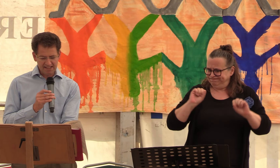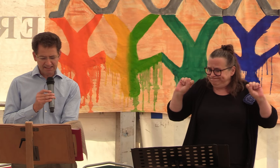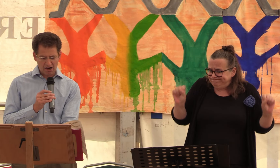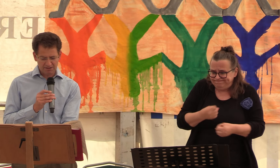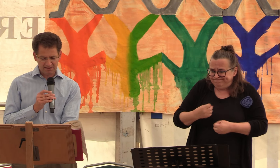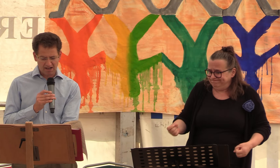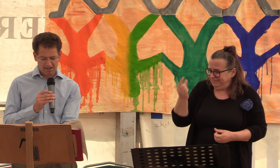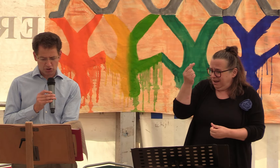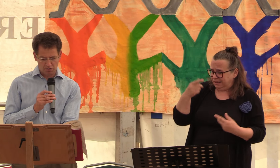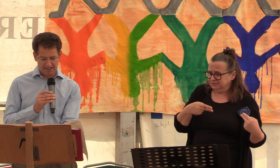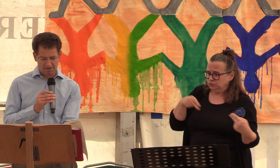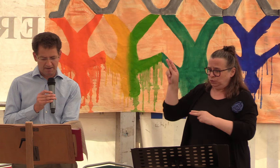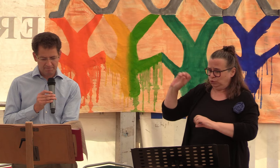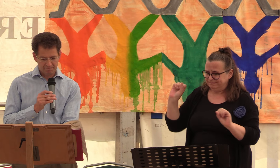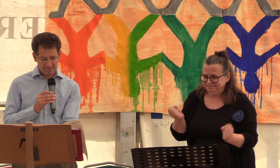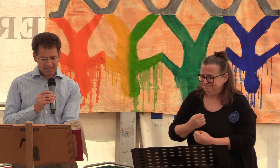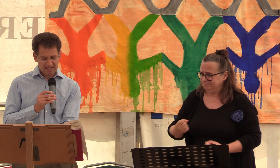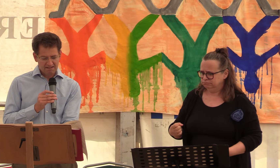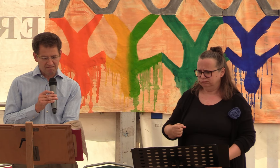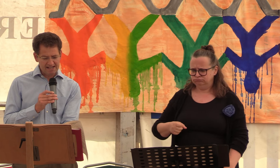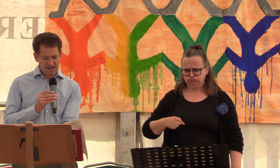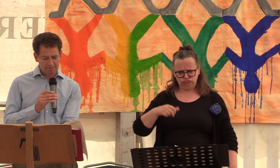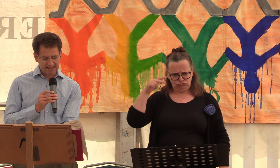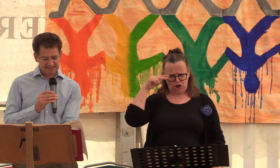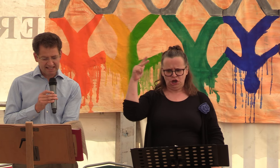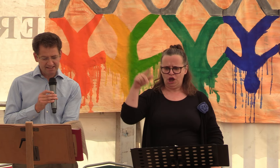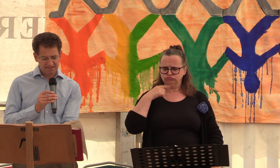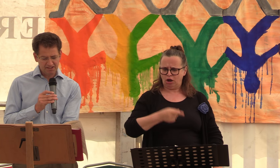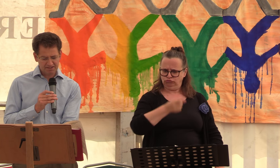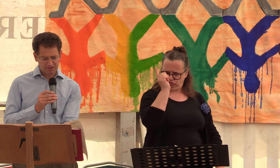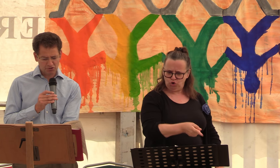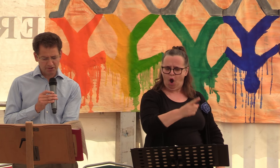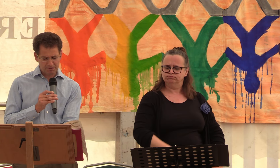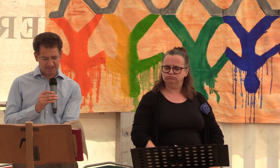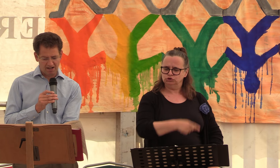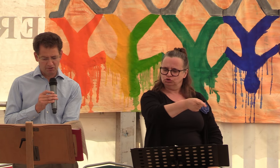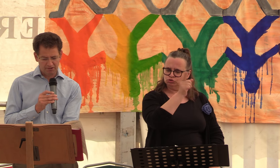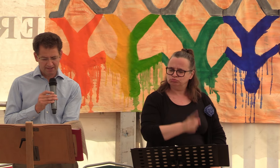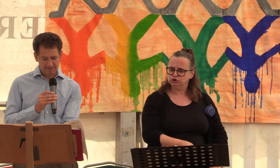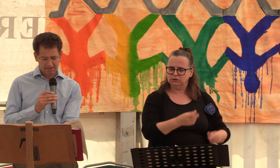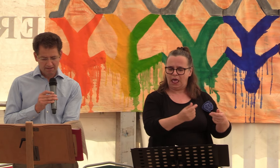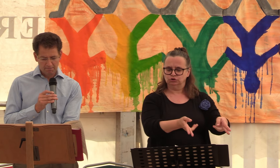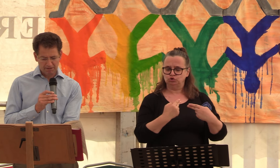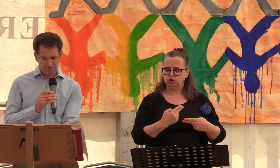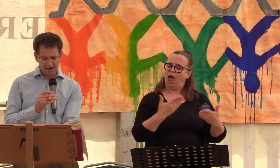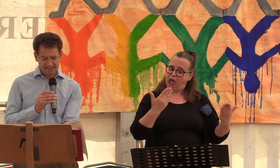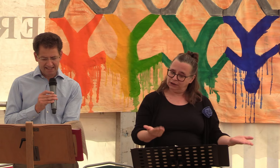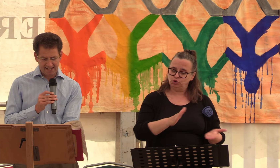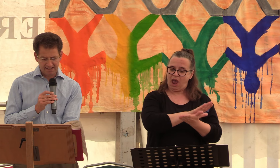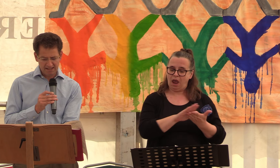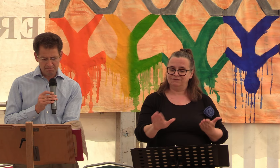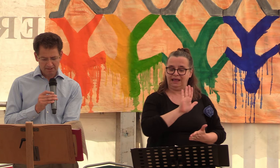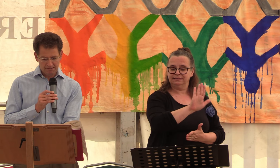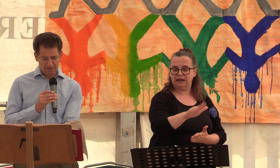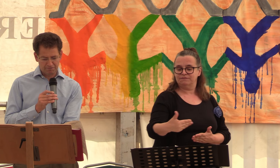ihm 10.000 Taler schuldig war. Weil er aber das Geld nicht zurückbezahlen konnte, befahl der